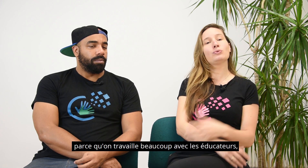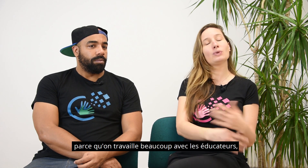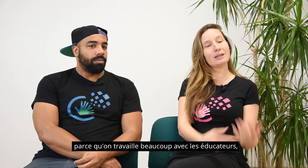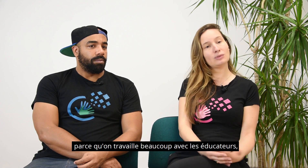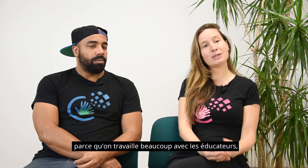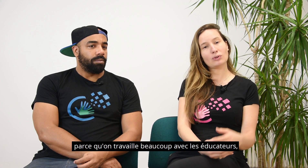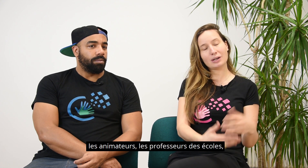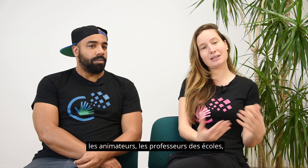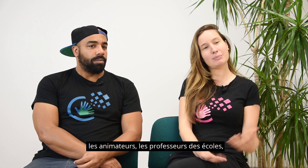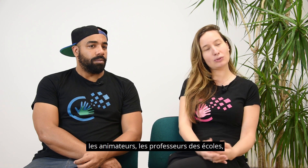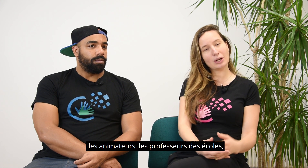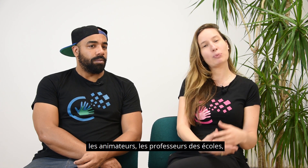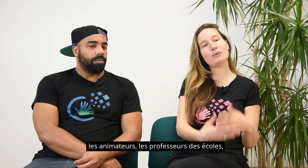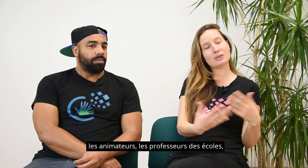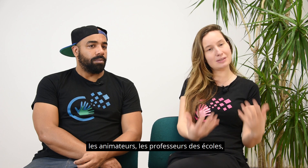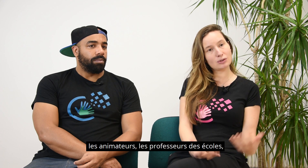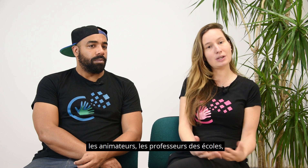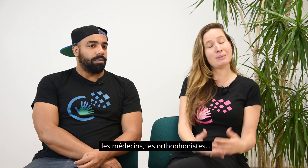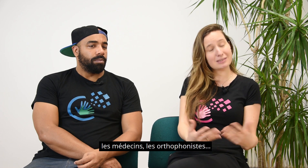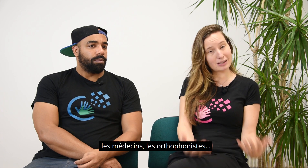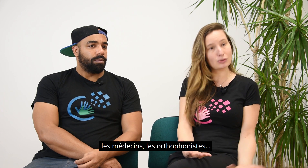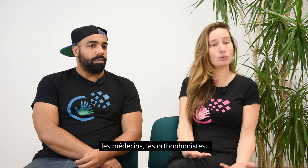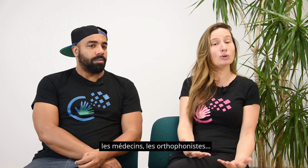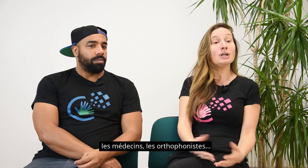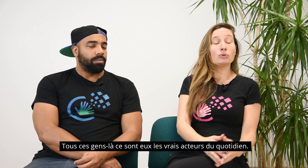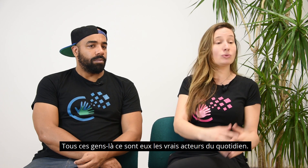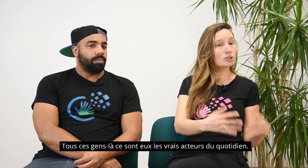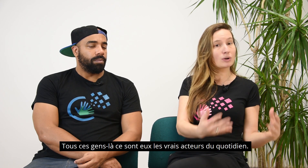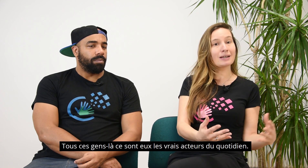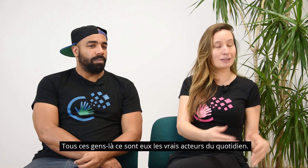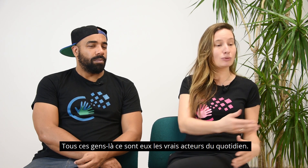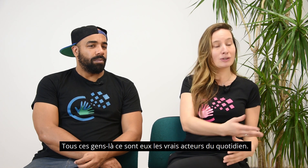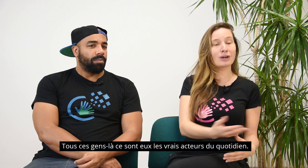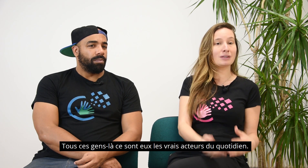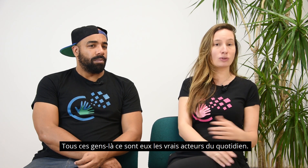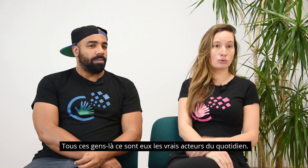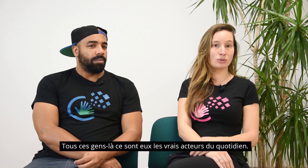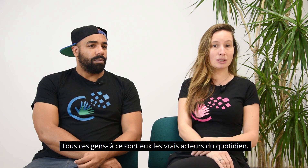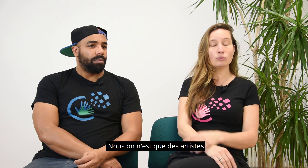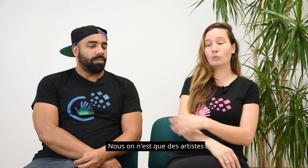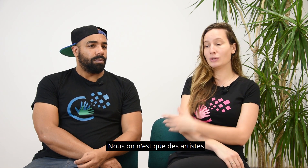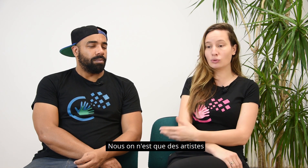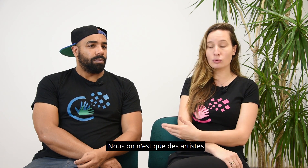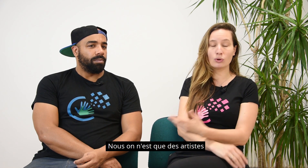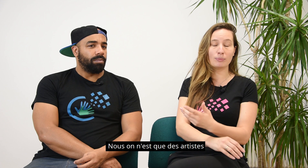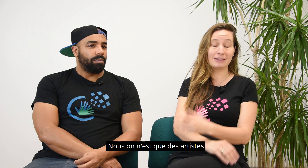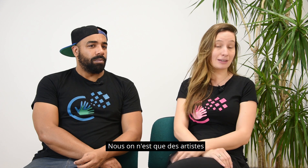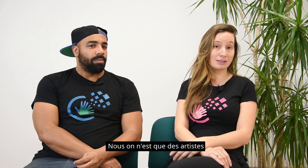beaucoup avec les éducateurs, les animateurs, les professeurs des écoles, les médecins, les orthos. Tous ces gens-là, c'est eux les vrais acteurs du quotidien. Nous, on n'est que des